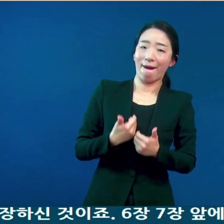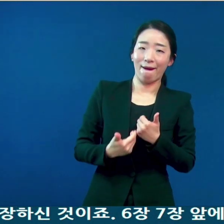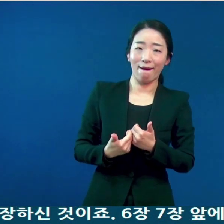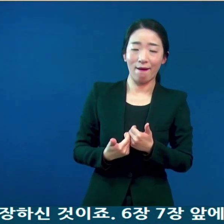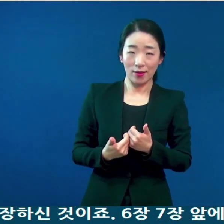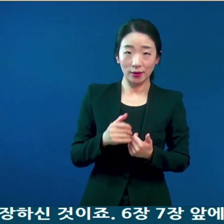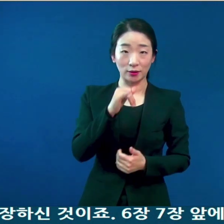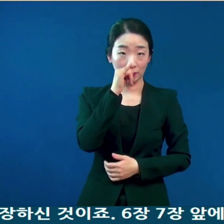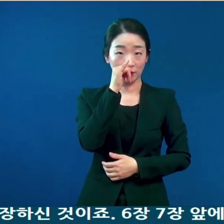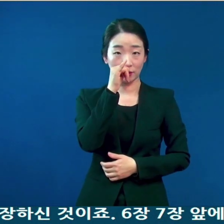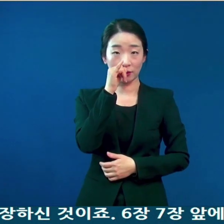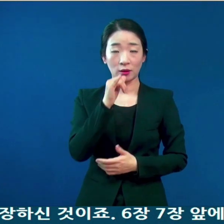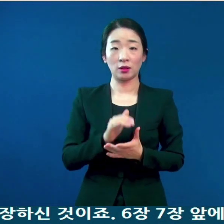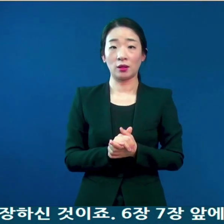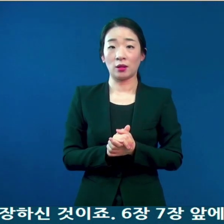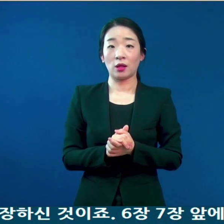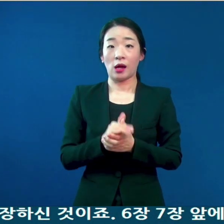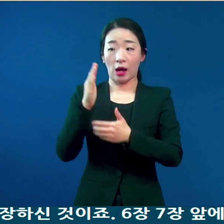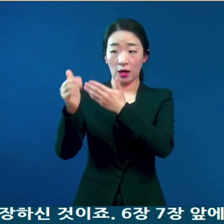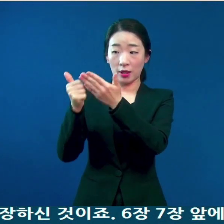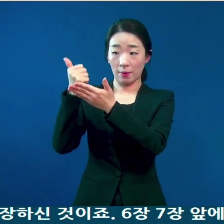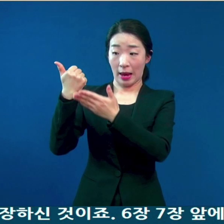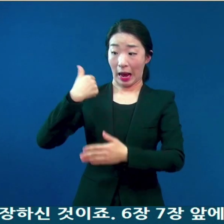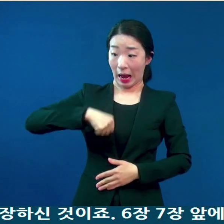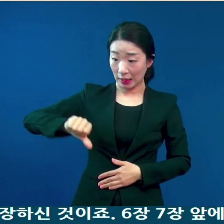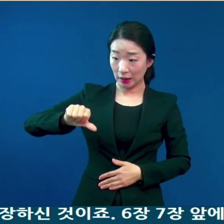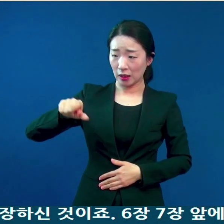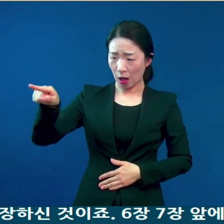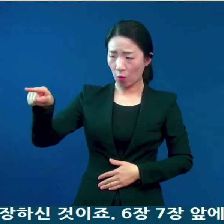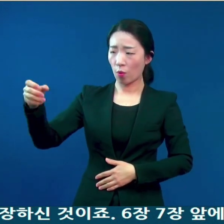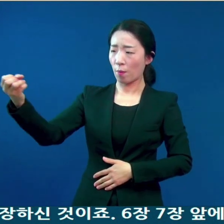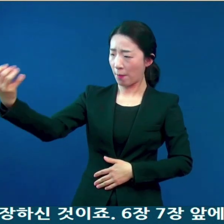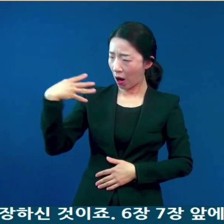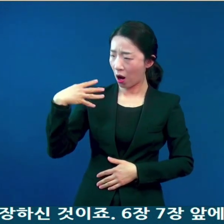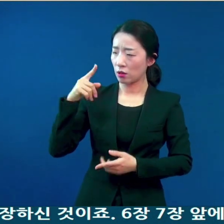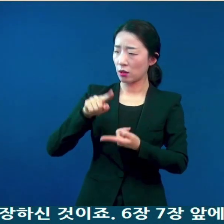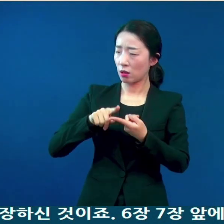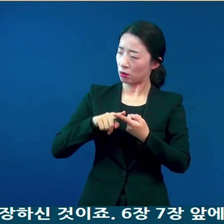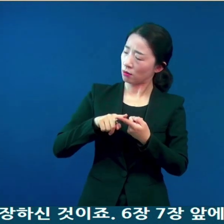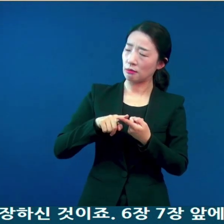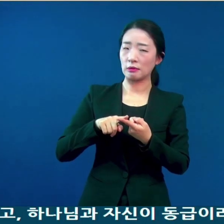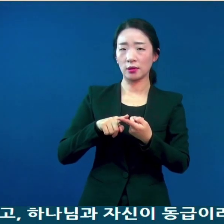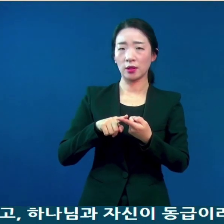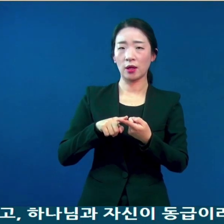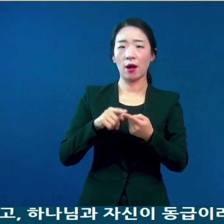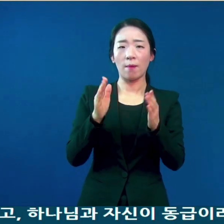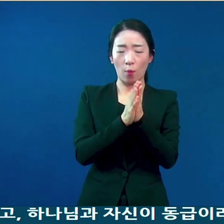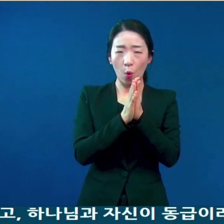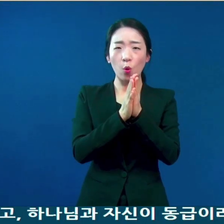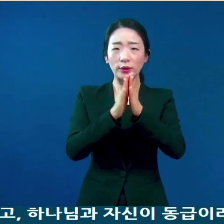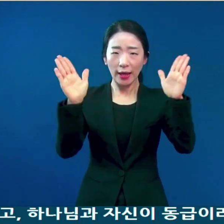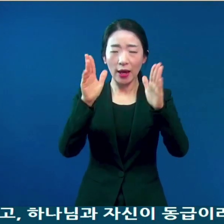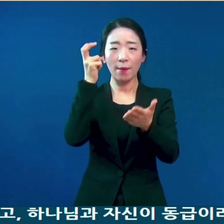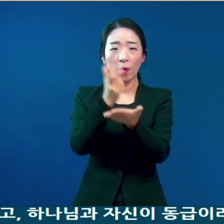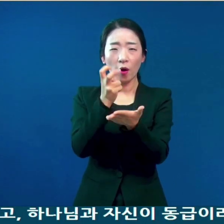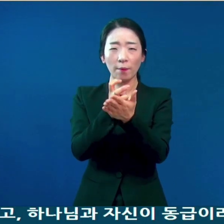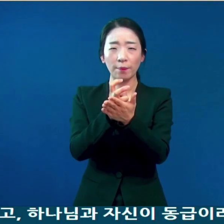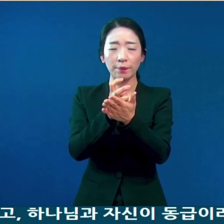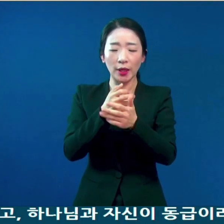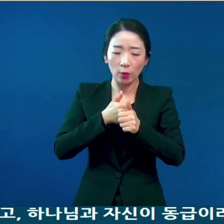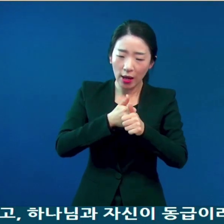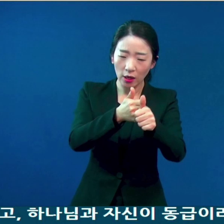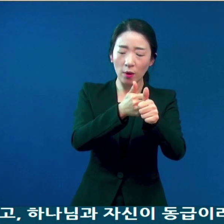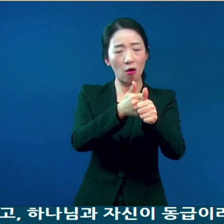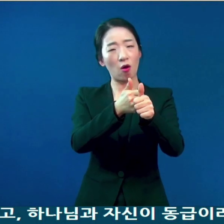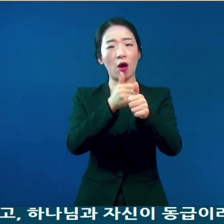그대로 따른다면 자신이 하나님의 아들이라고 주장했던 주장에 모순이 생기는 거죠. 이렇게 가나 저렇게